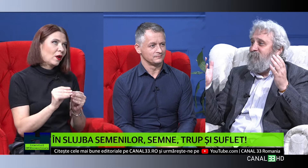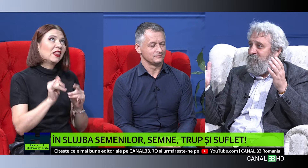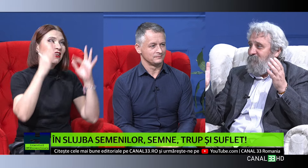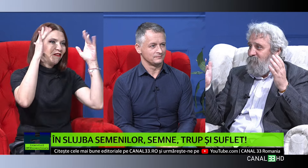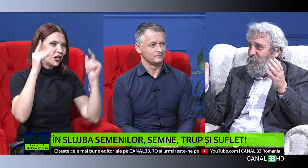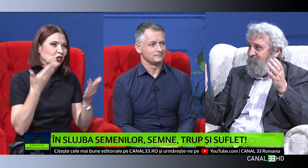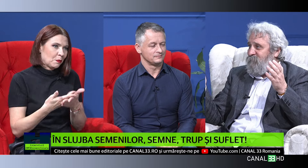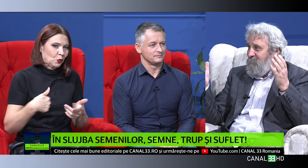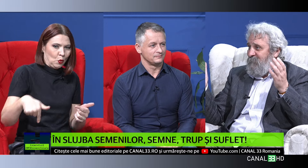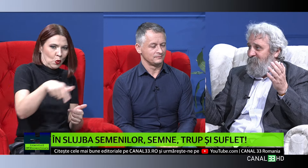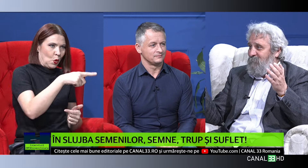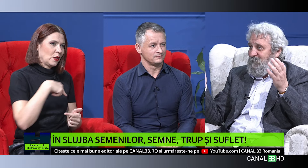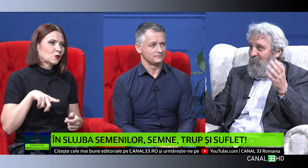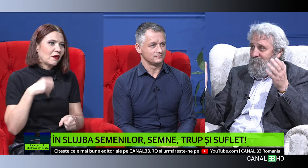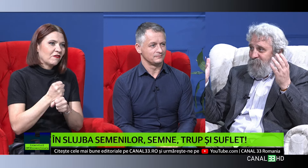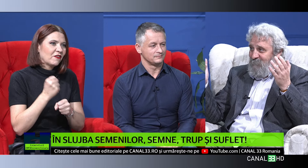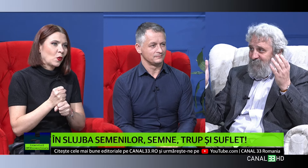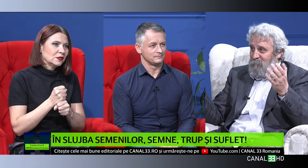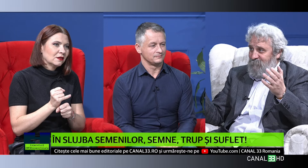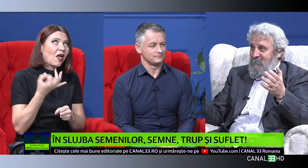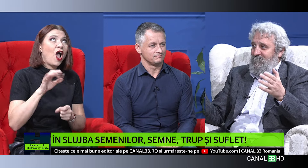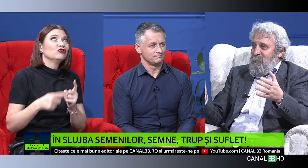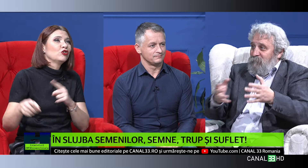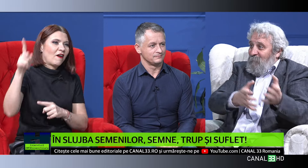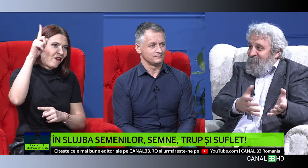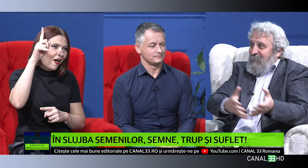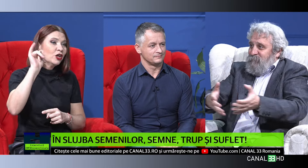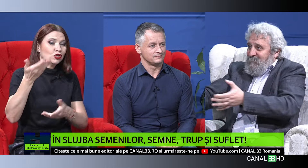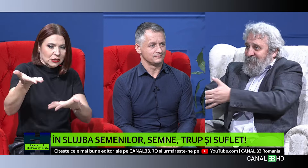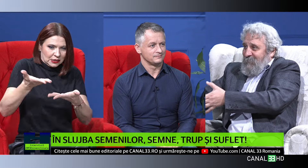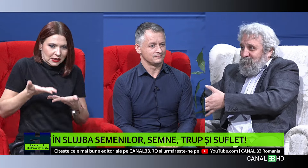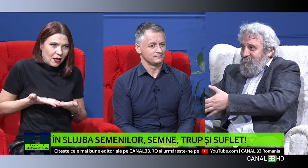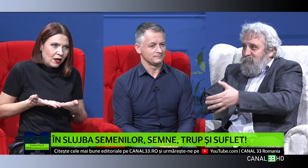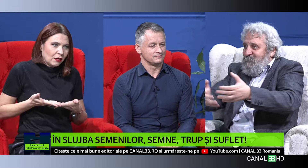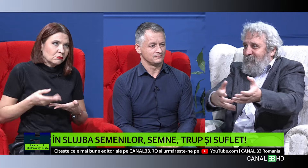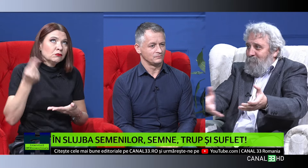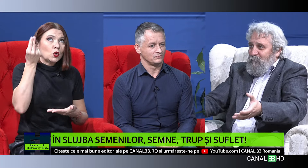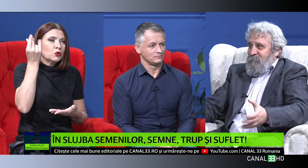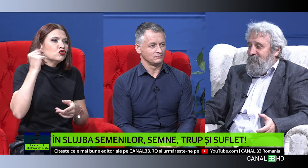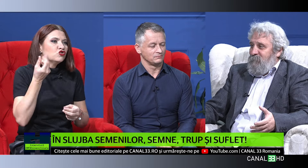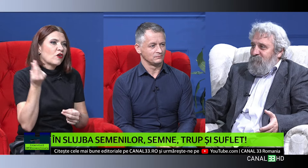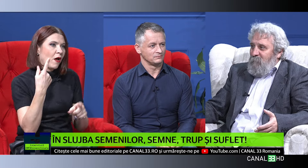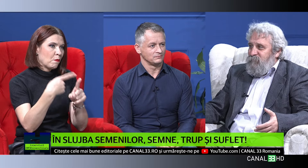fericire pentru noi că suntem creați de altcineva de sus, și îți oferă acel creator ceva în plus. Și de